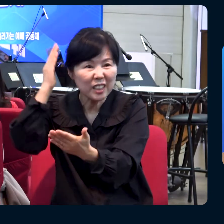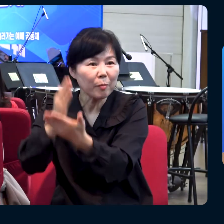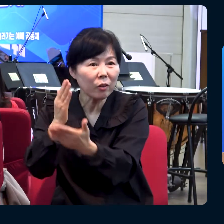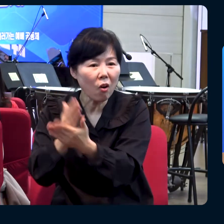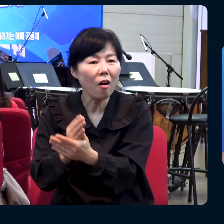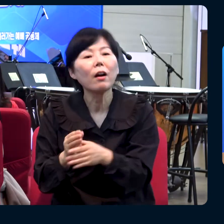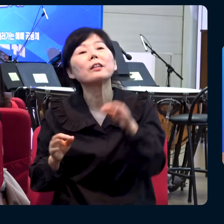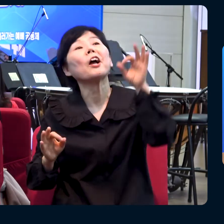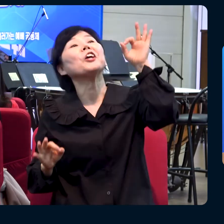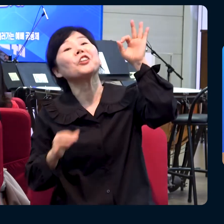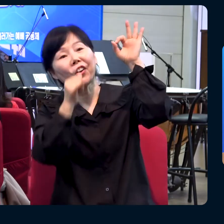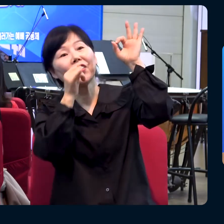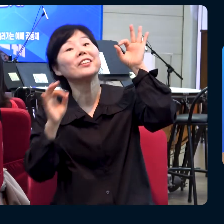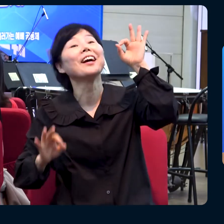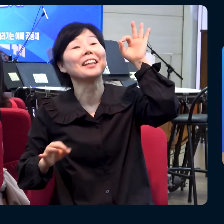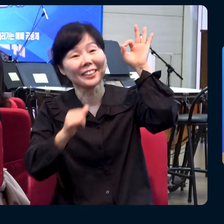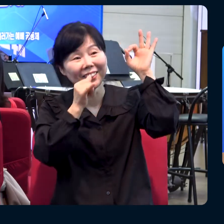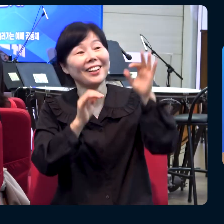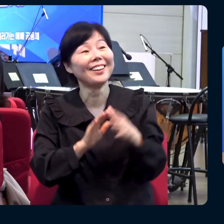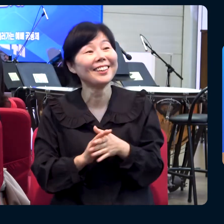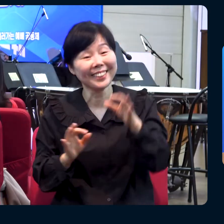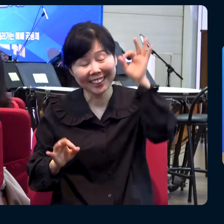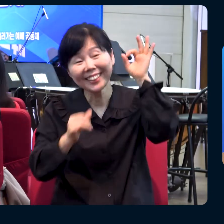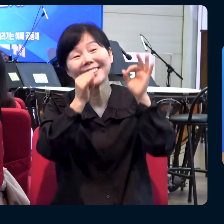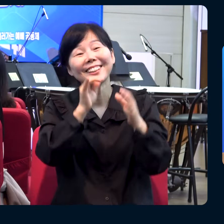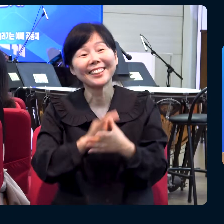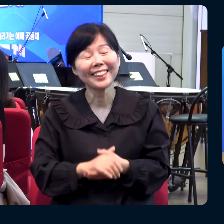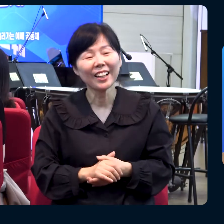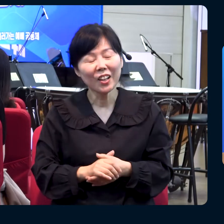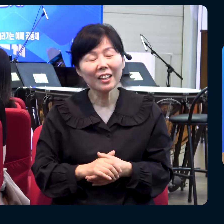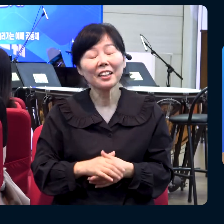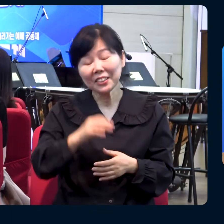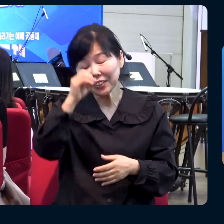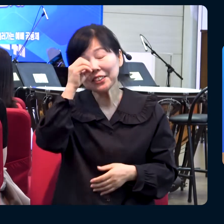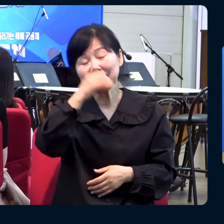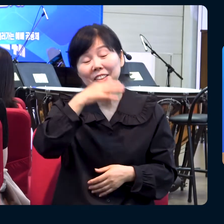죽으라고. 이게 곰이에요.